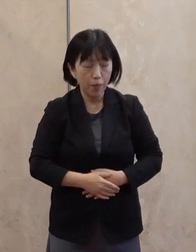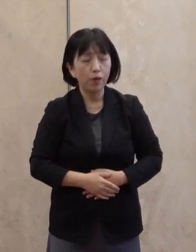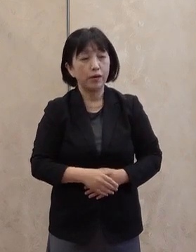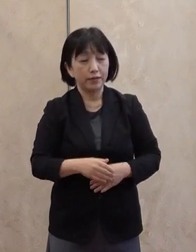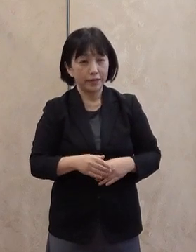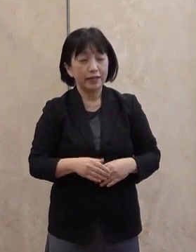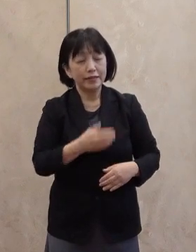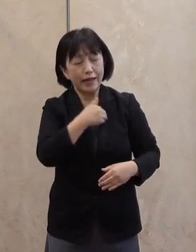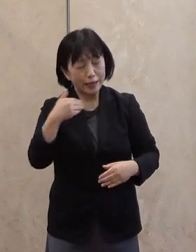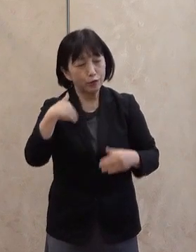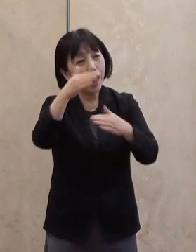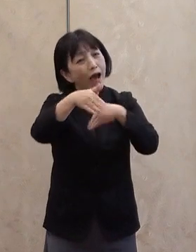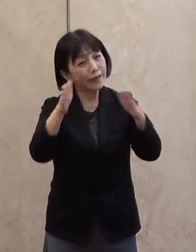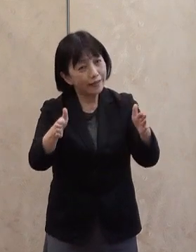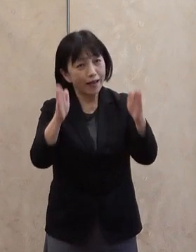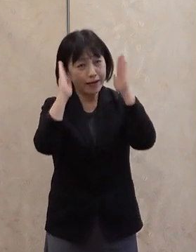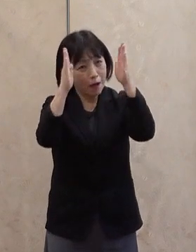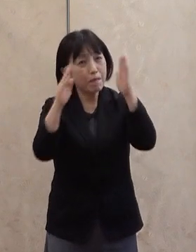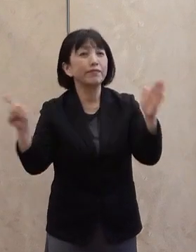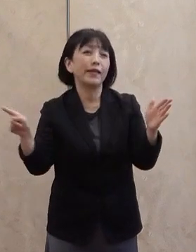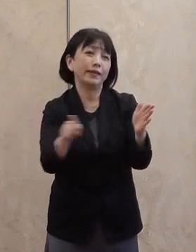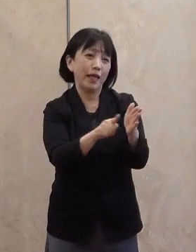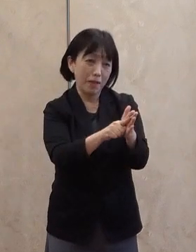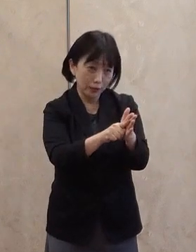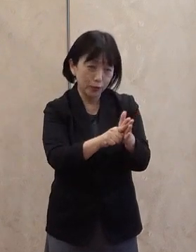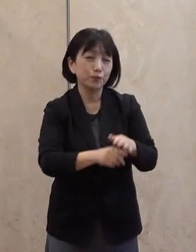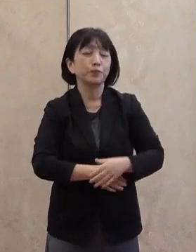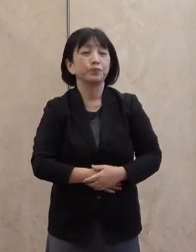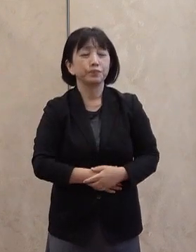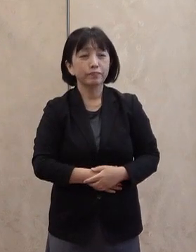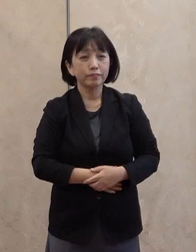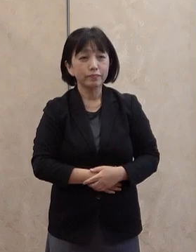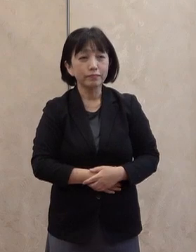ているということです。で、